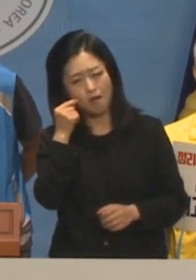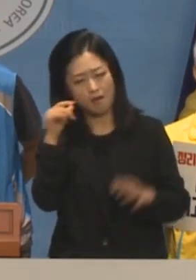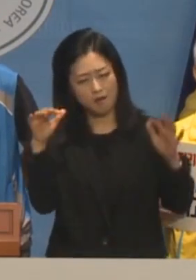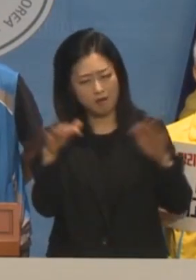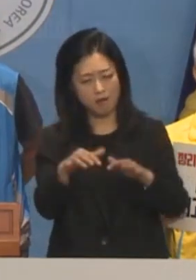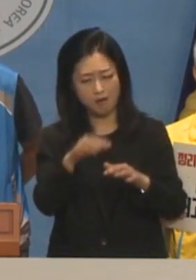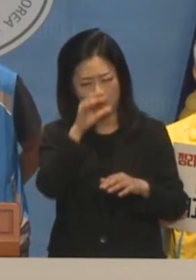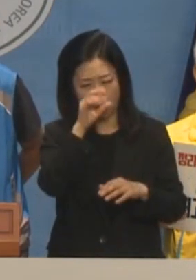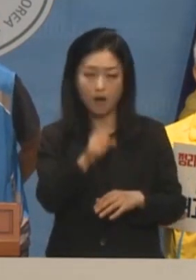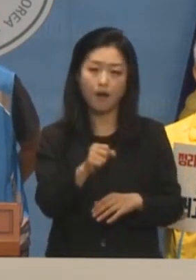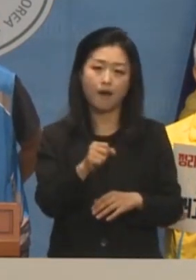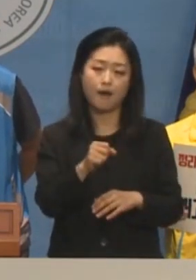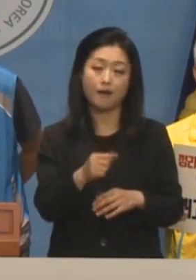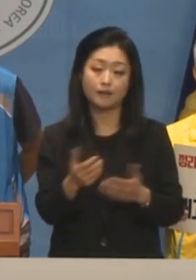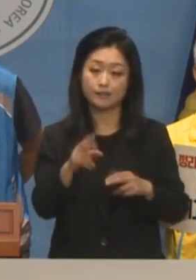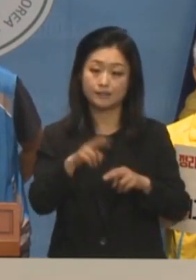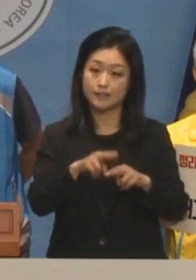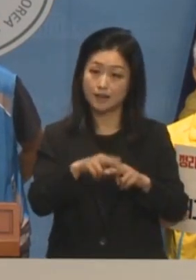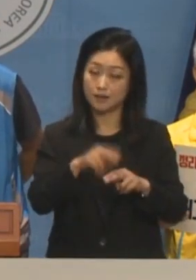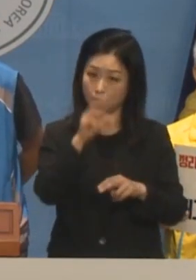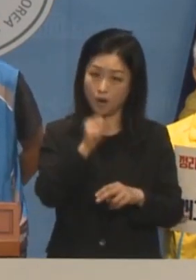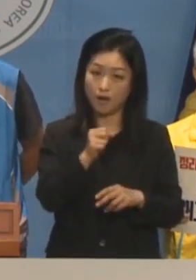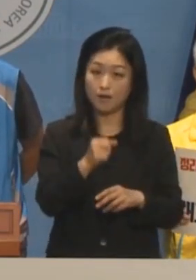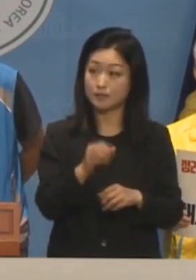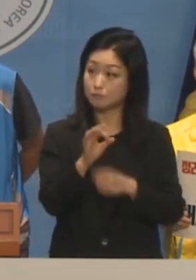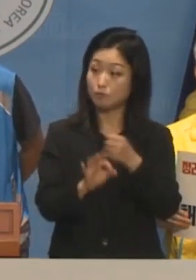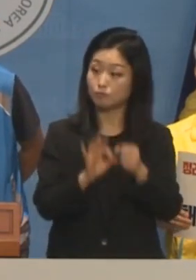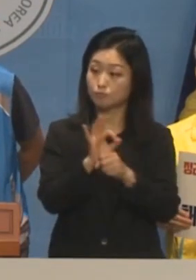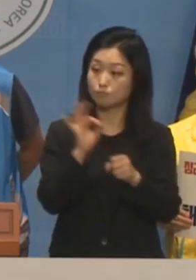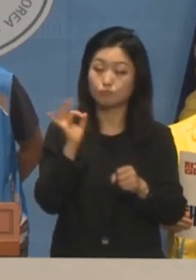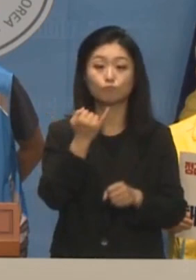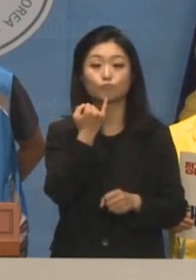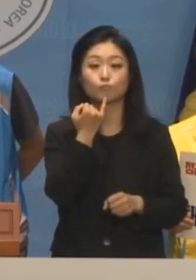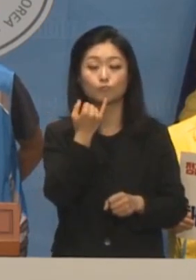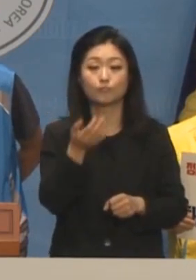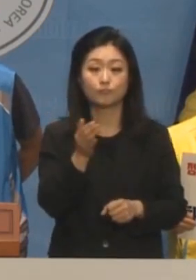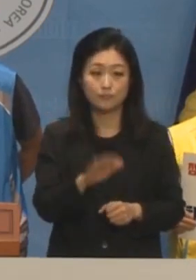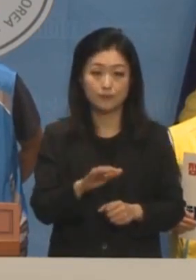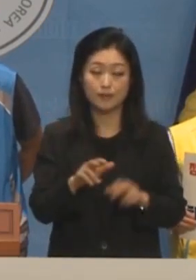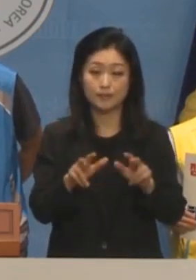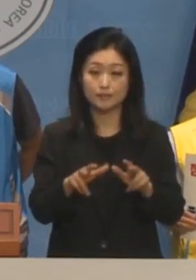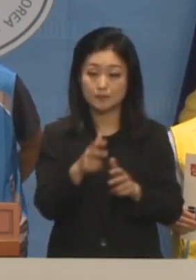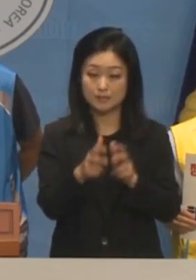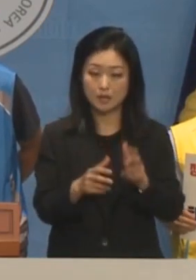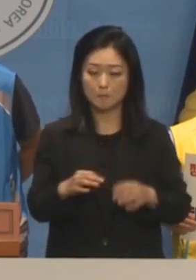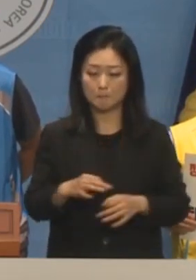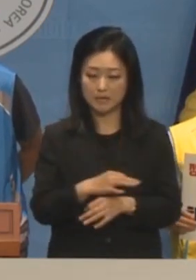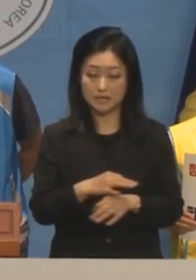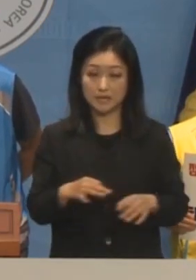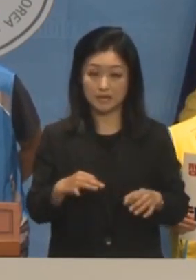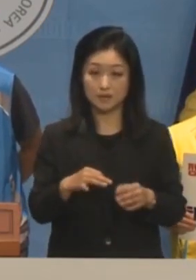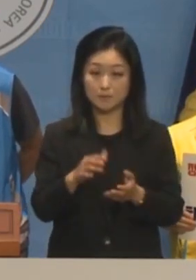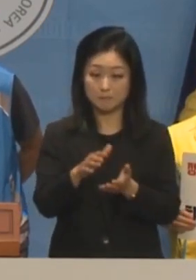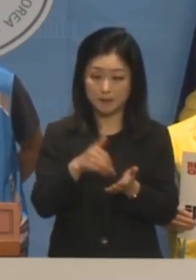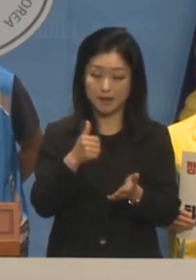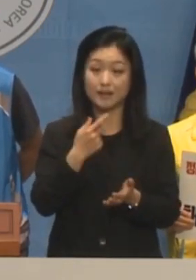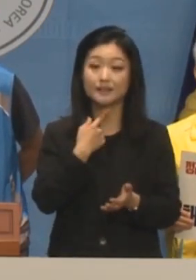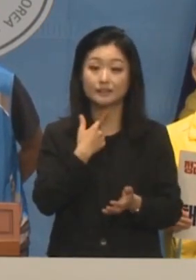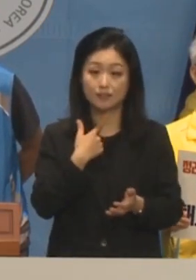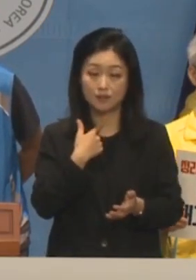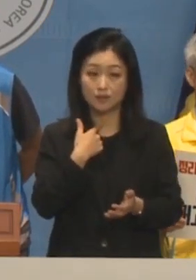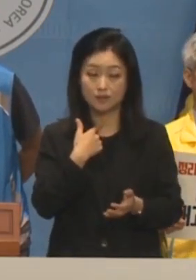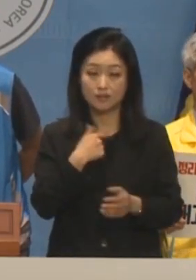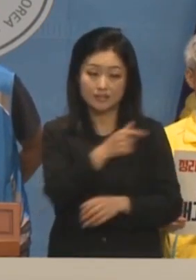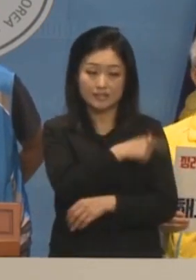괜찮은 일자리로 통했습니다. 10년 전만 해도. 하지만 사학 비리로 쫓겨났던 주명건